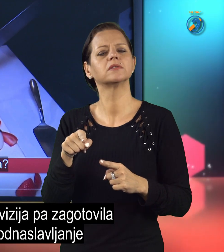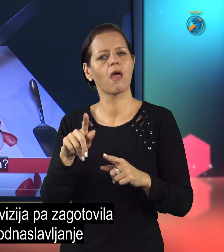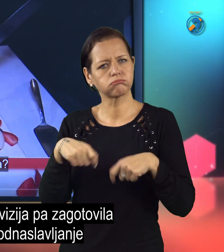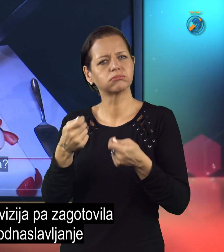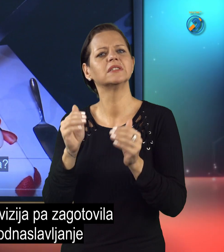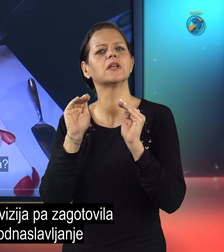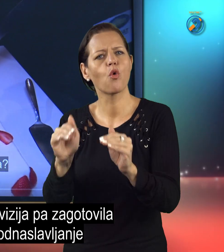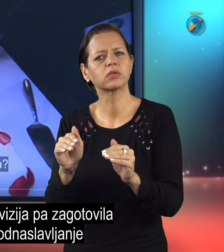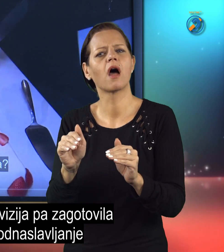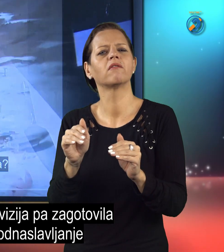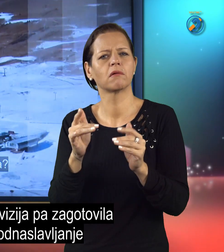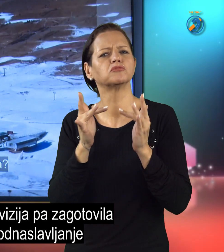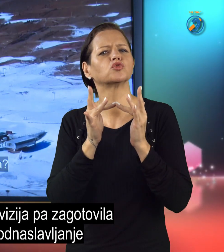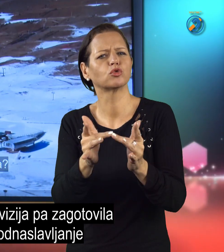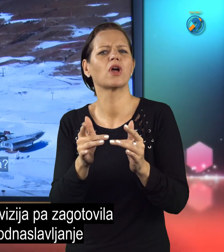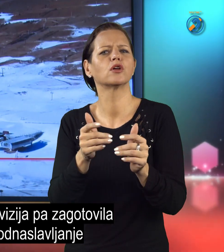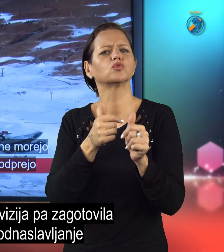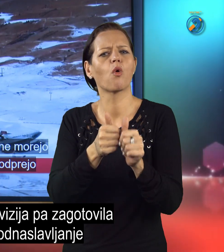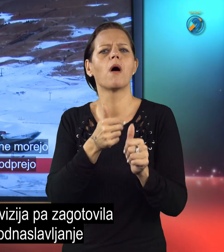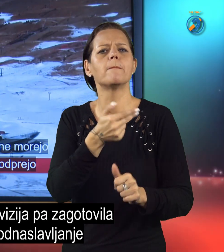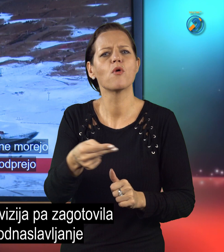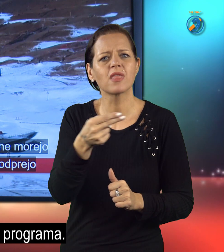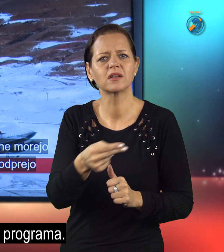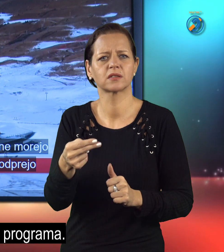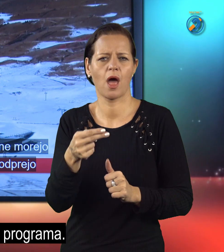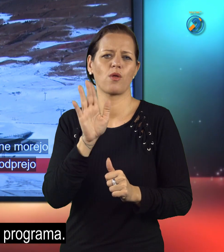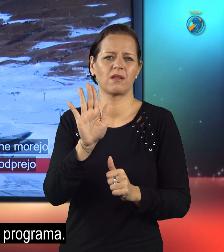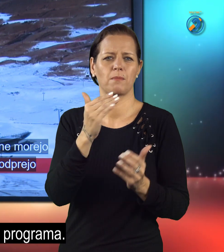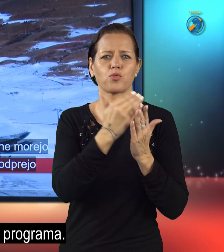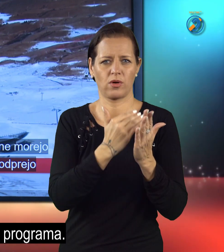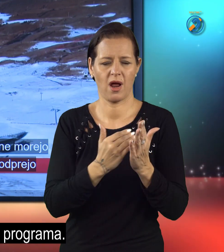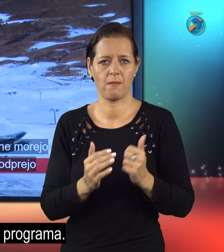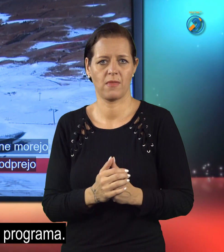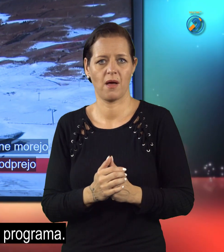Nacionalna televizija pa bo zagotovila sočasno podnaslavljanje svojega programa.